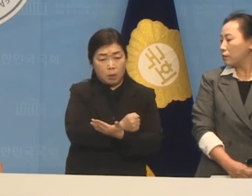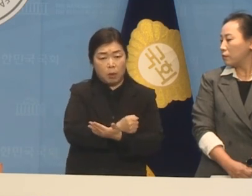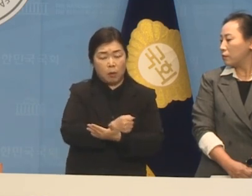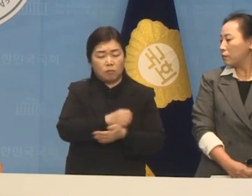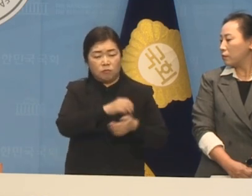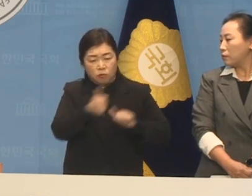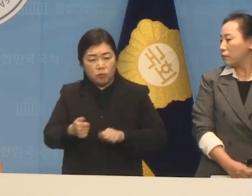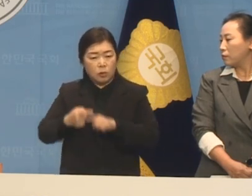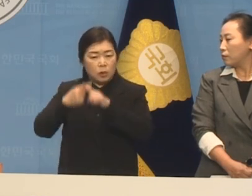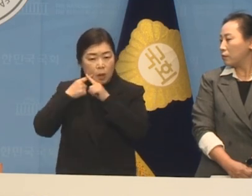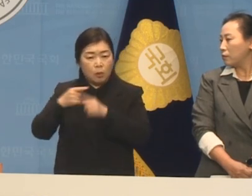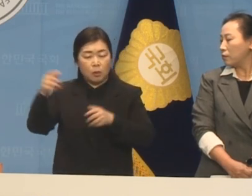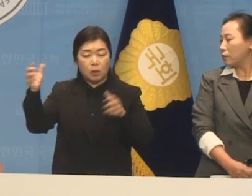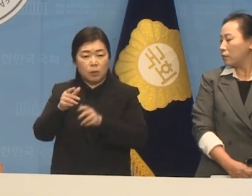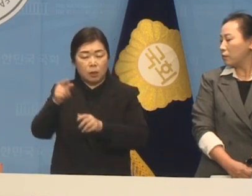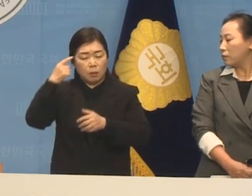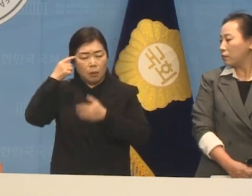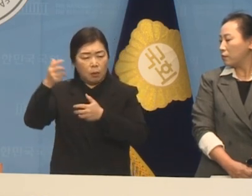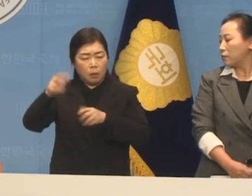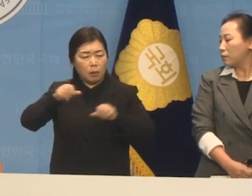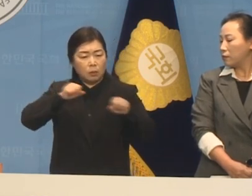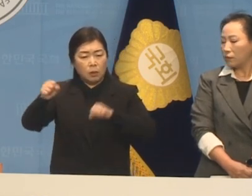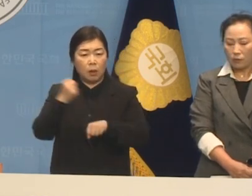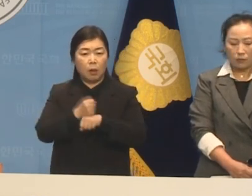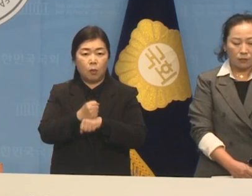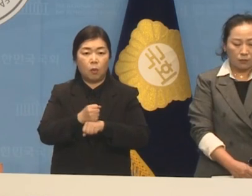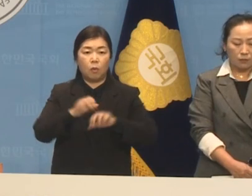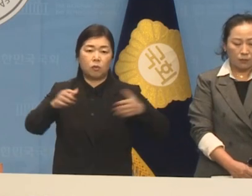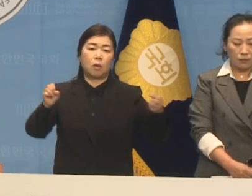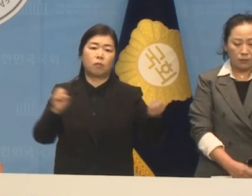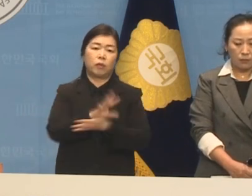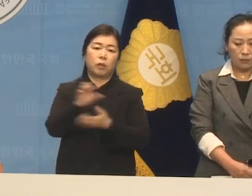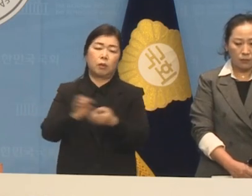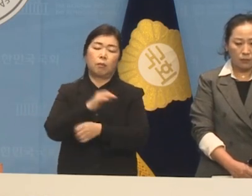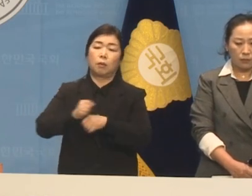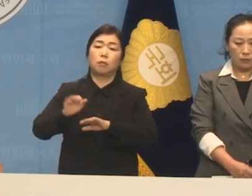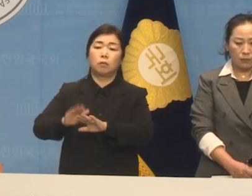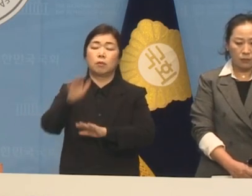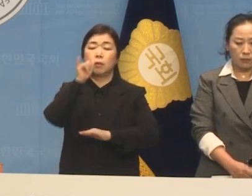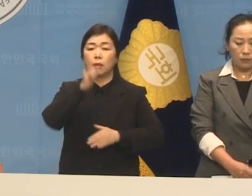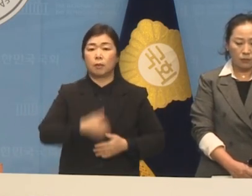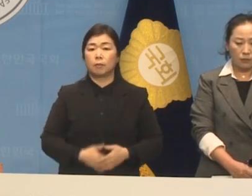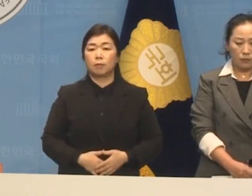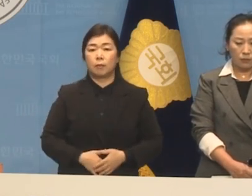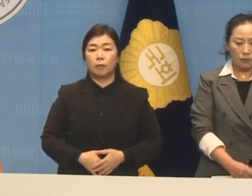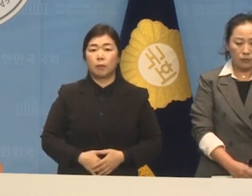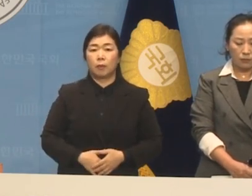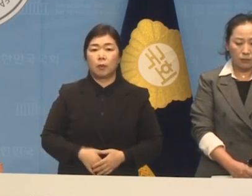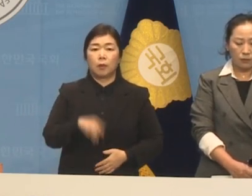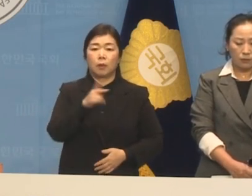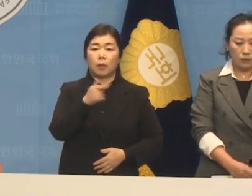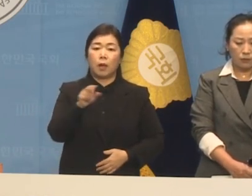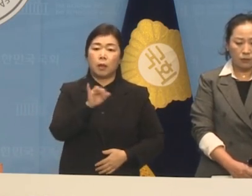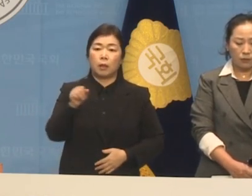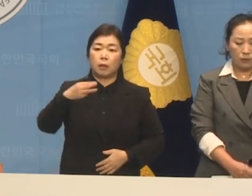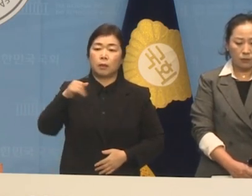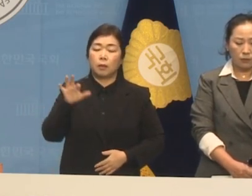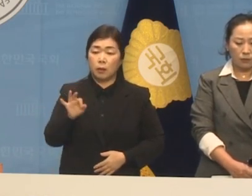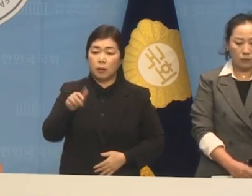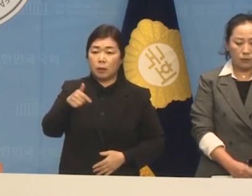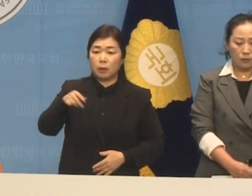죽기를 각오하고 집단으로 국가를 위기 상태로 만들고 있습니다. 나이팅게일의 정신과